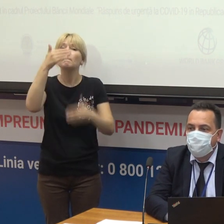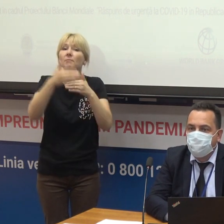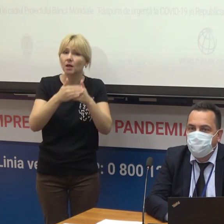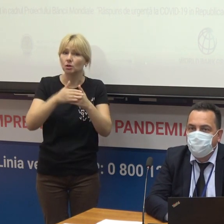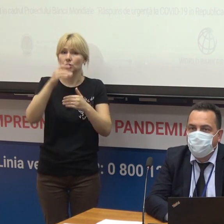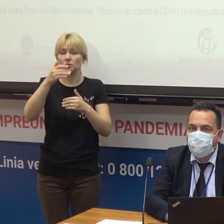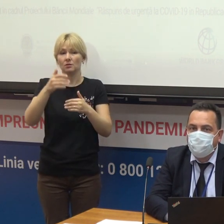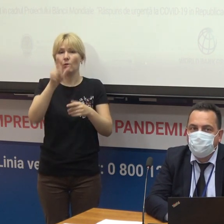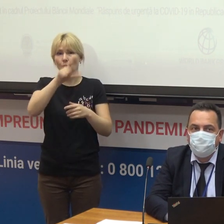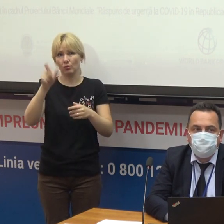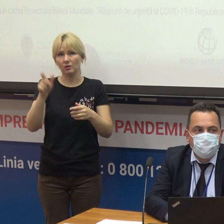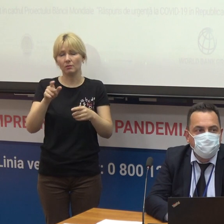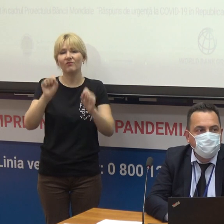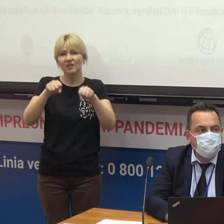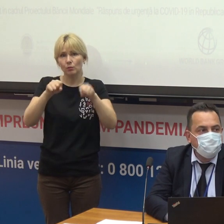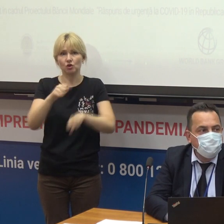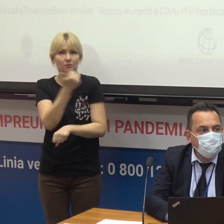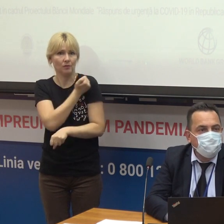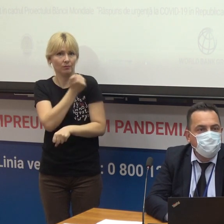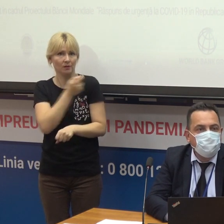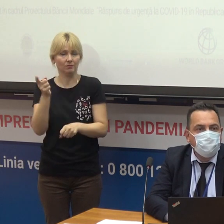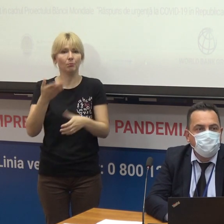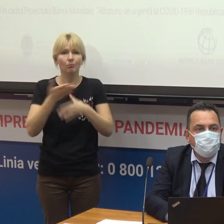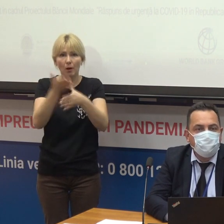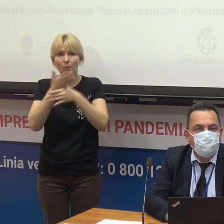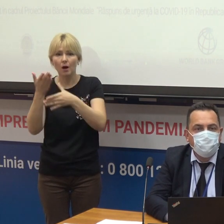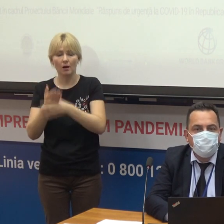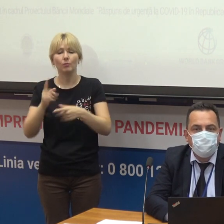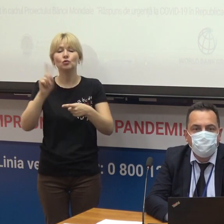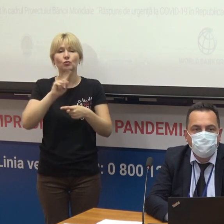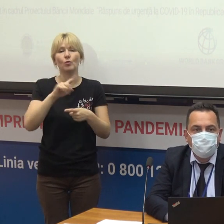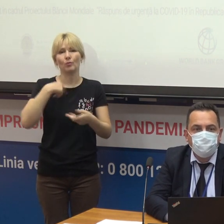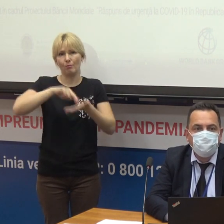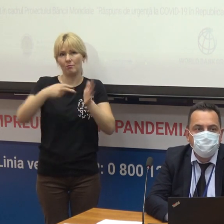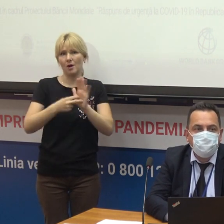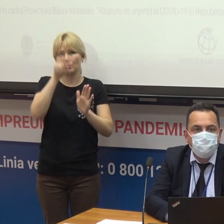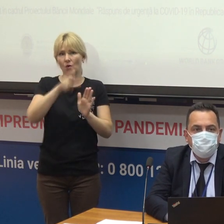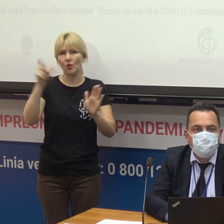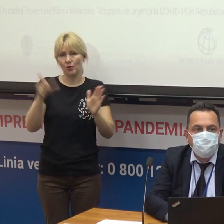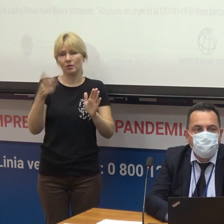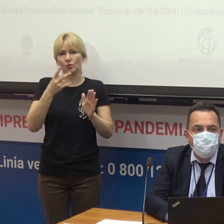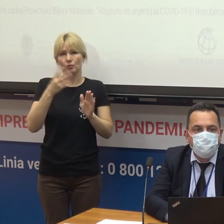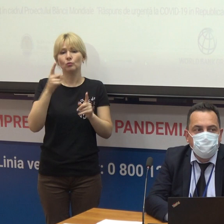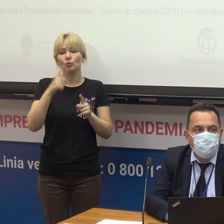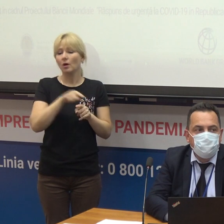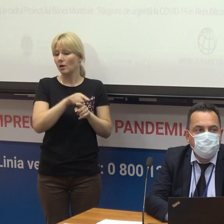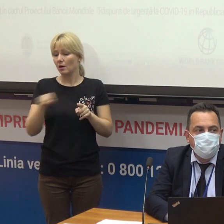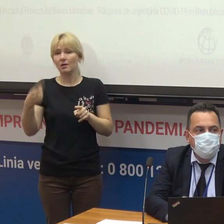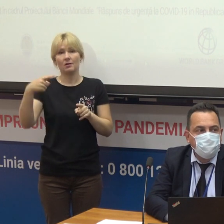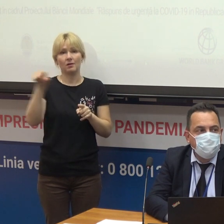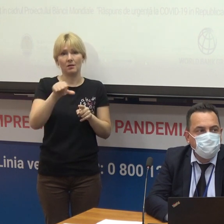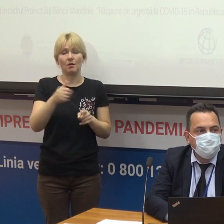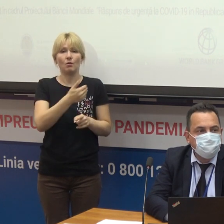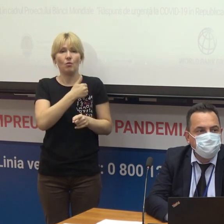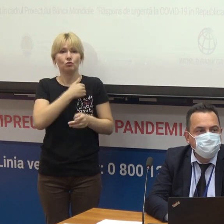cetățeni posibilitatea de a se vaccina și pentru a crește acel număr zilnic. Pentru sfârșitul săptămânii curente